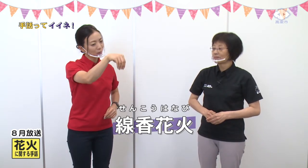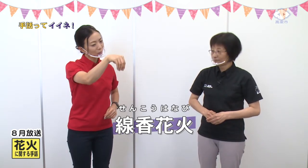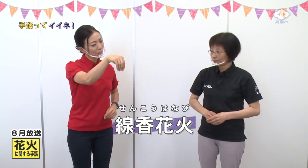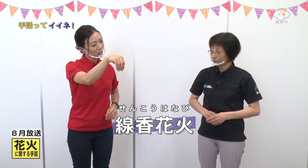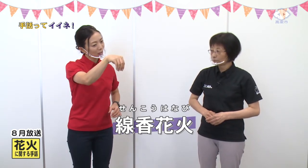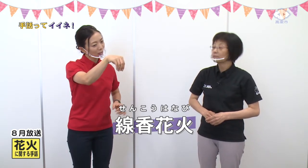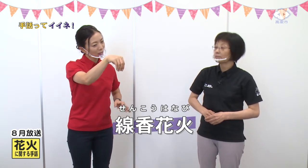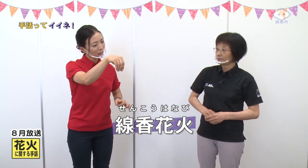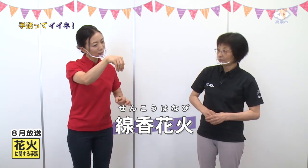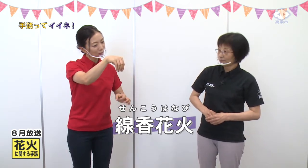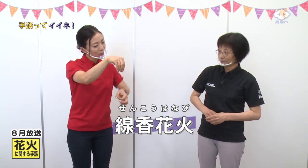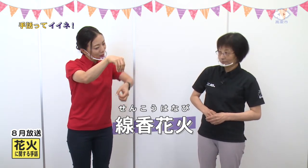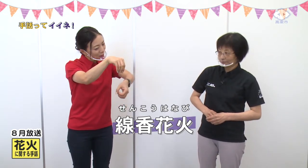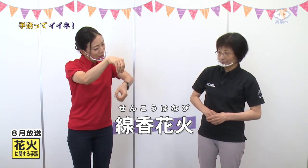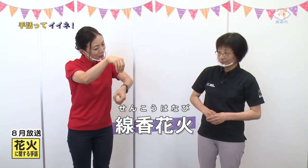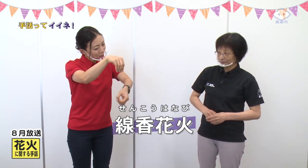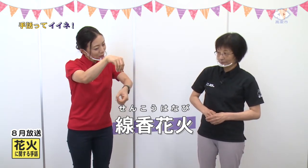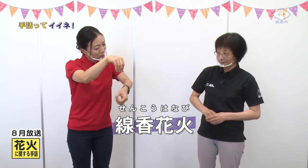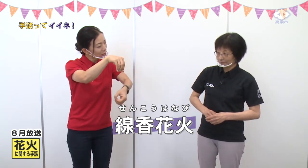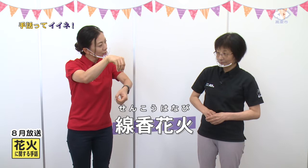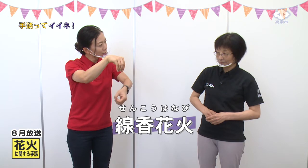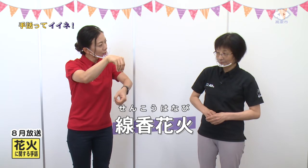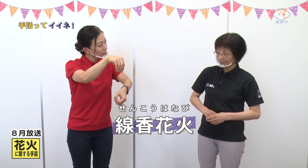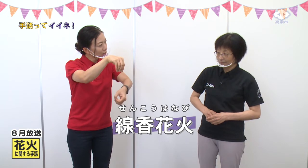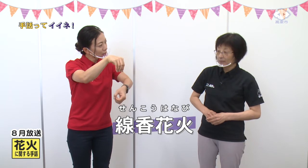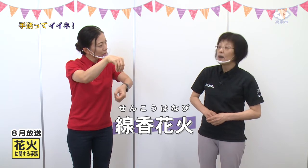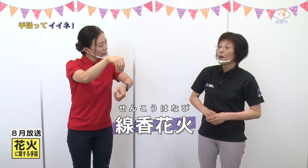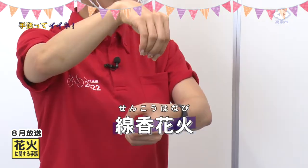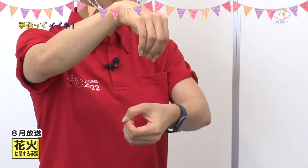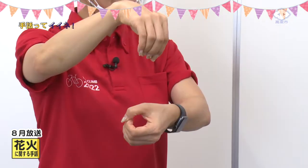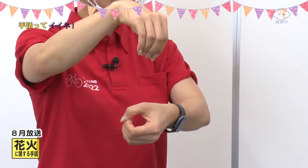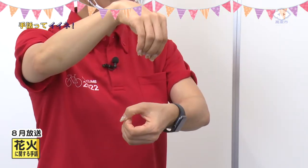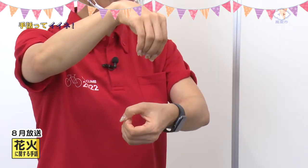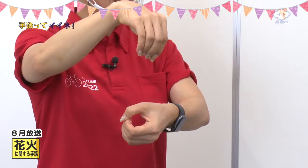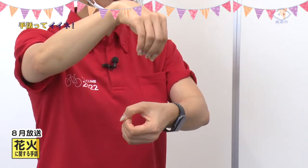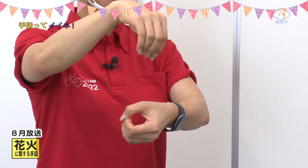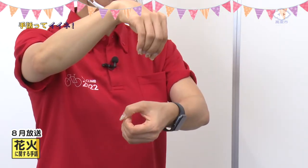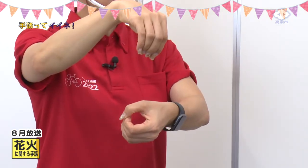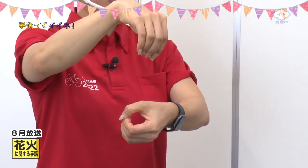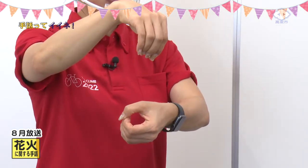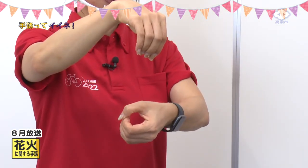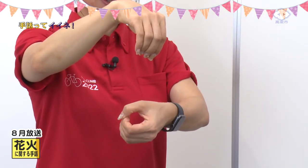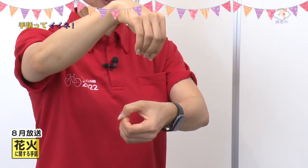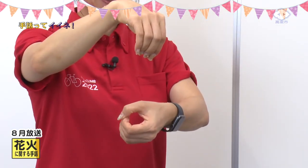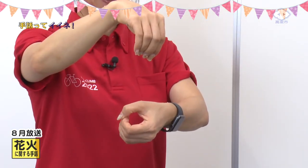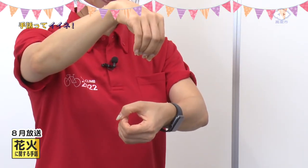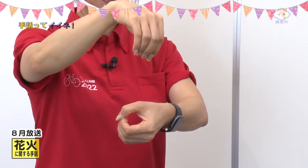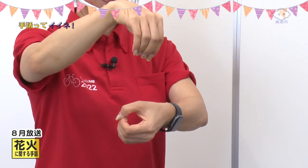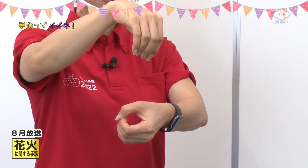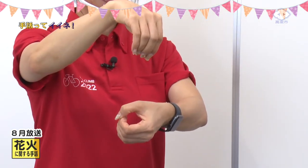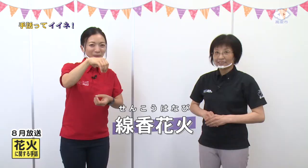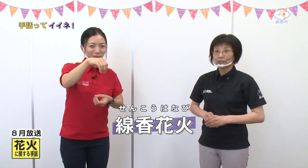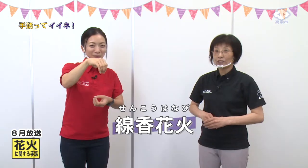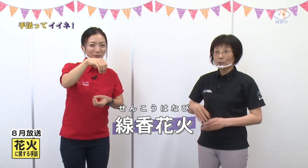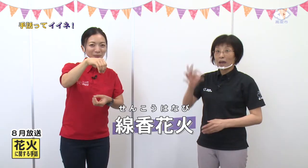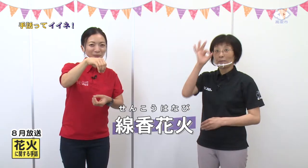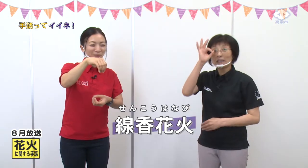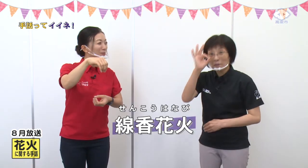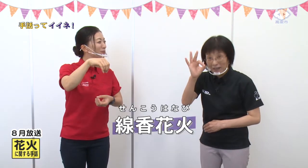こうで、こうね、チリチリしますから、こんな感じでどうでしょうか。 それでは見てみまし